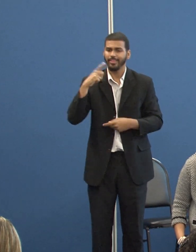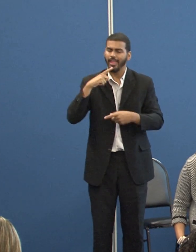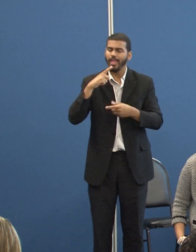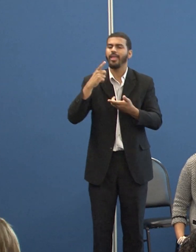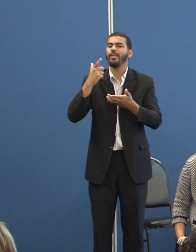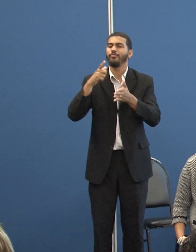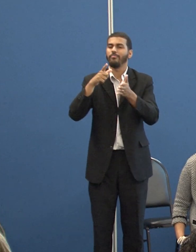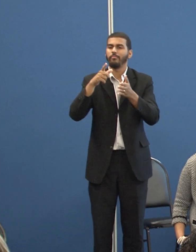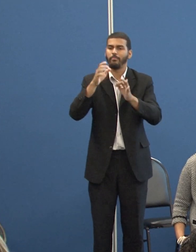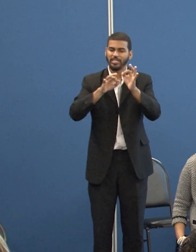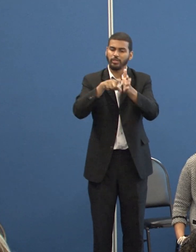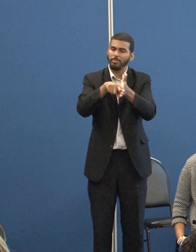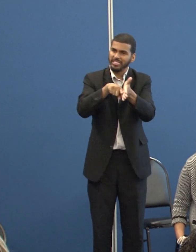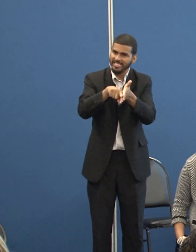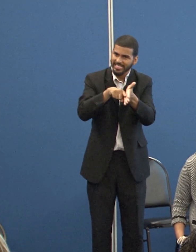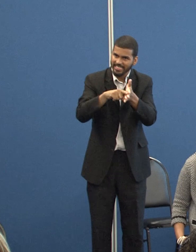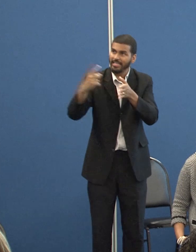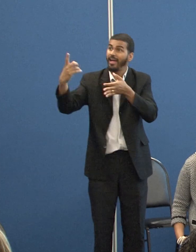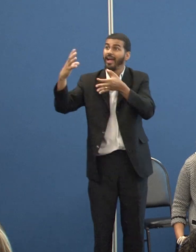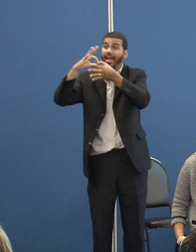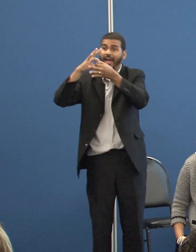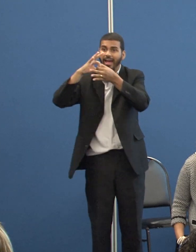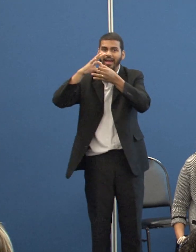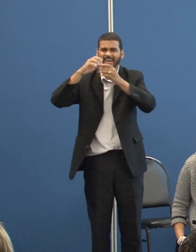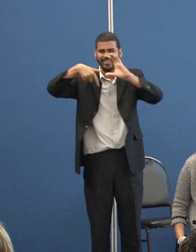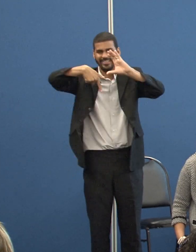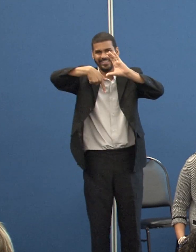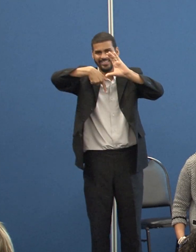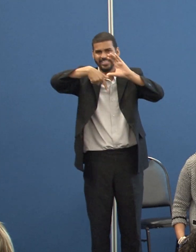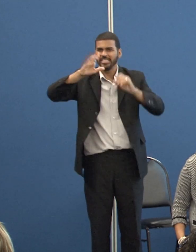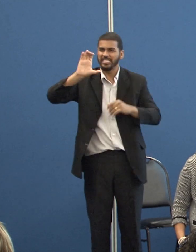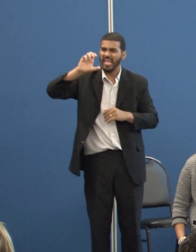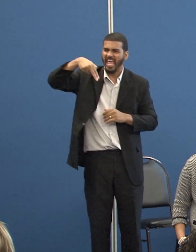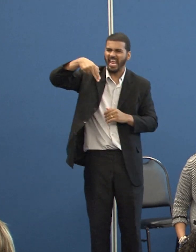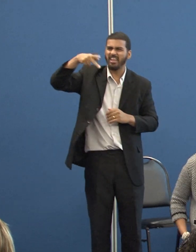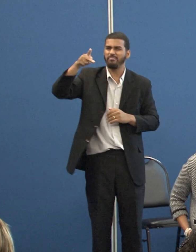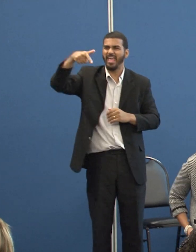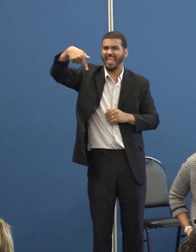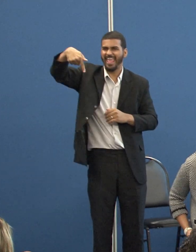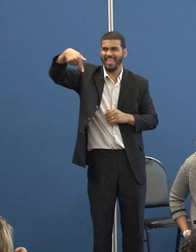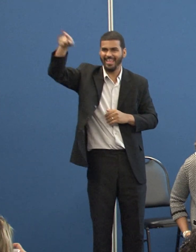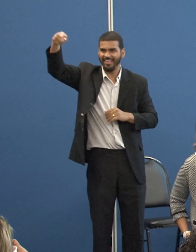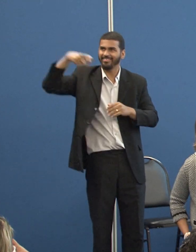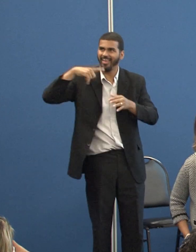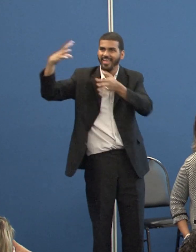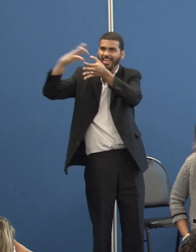pelo CNPq, nós trabalhamos com o propósito do grupo de pesquisa